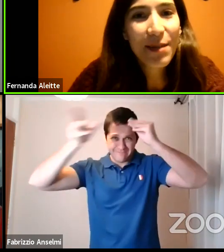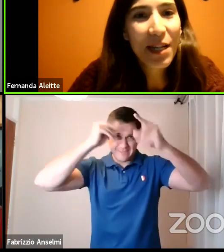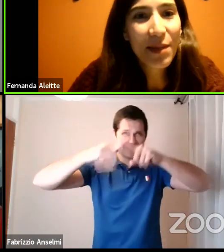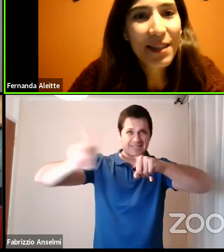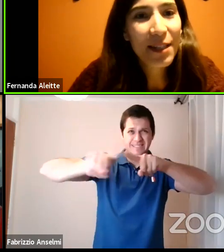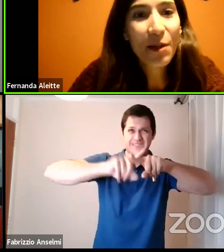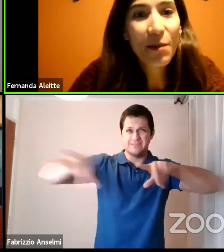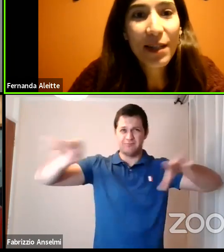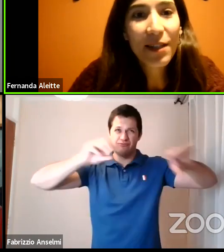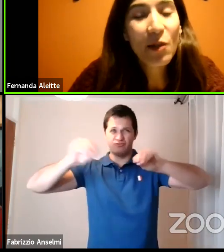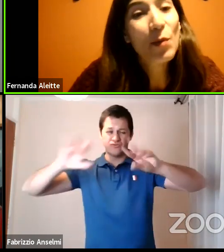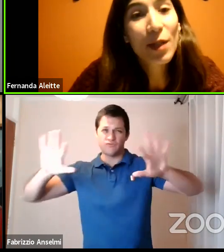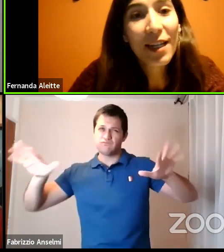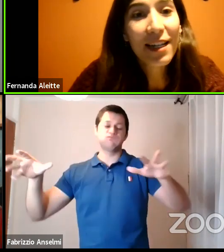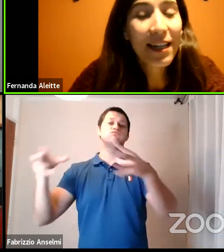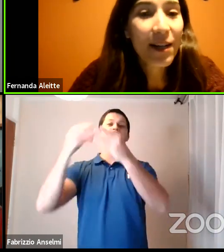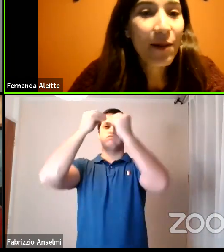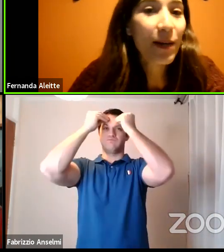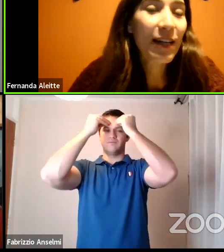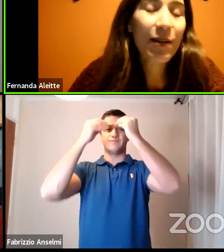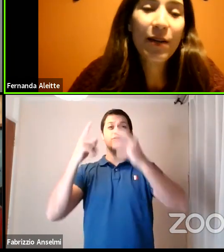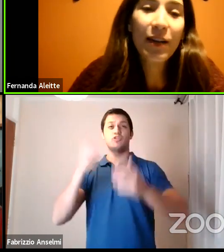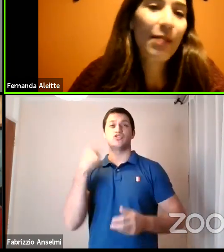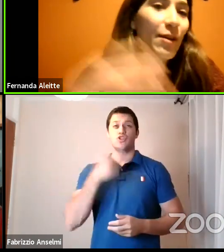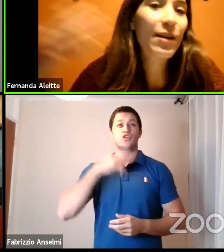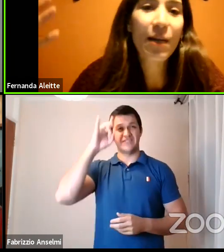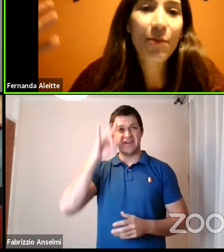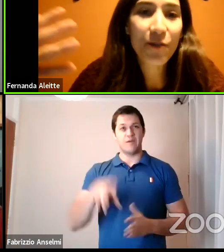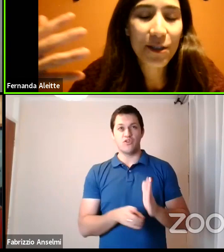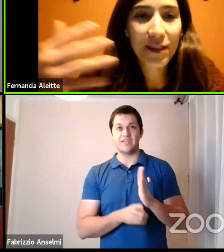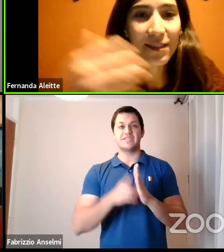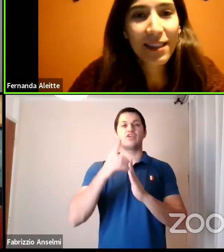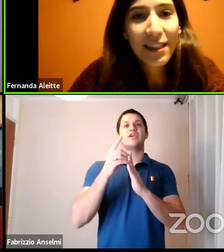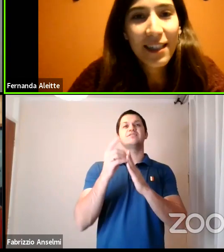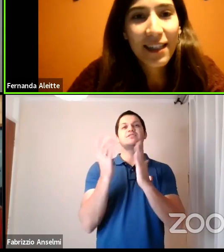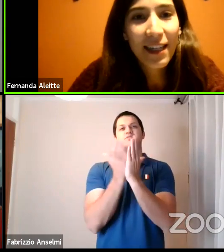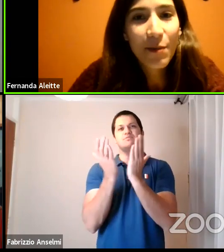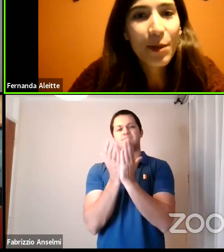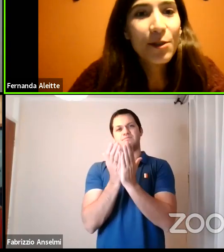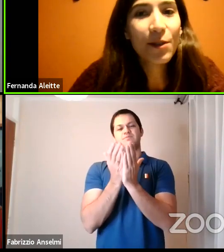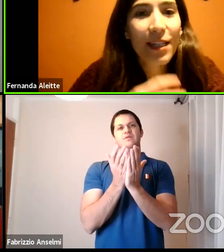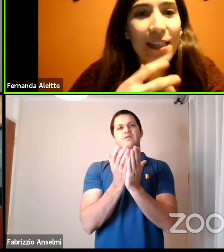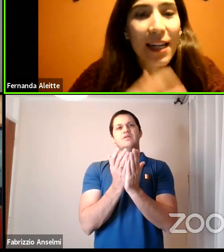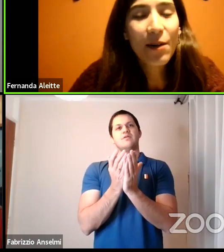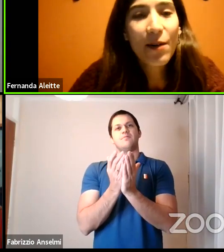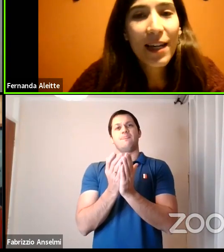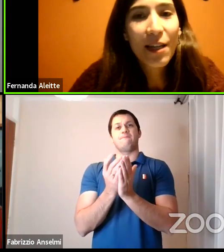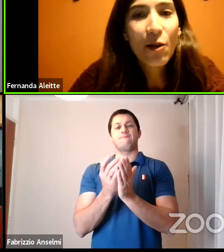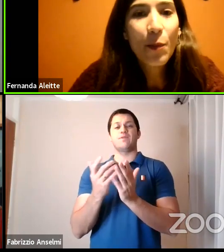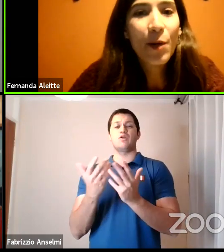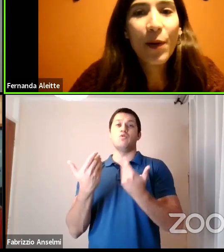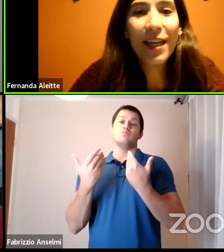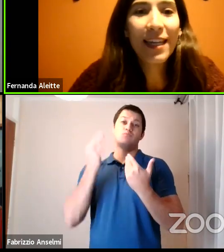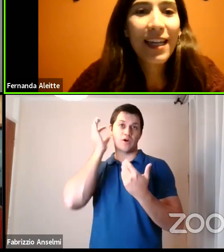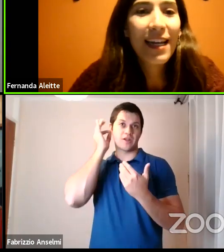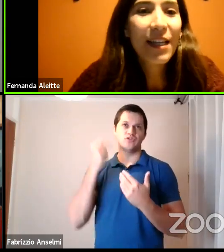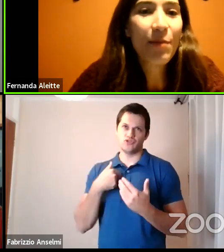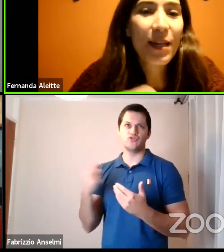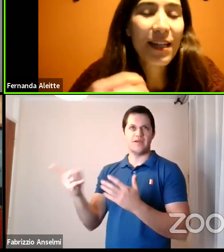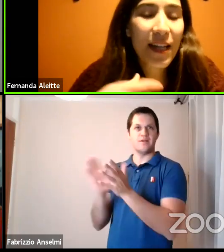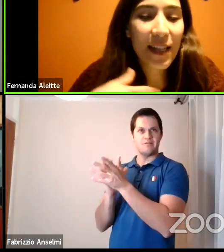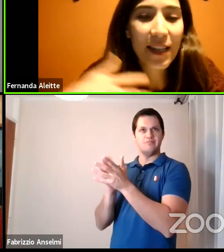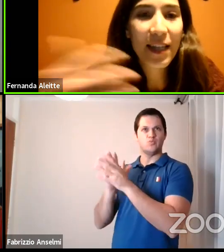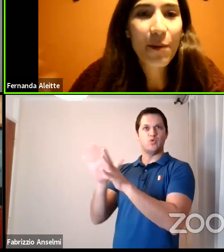desarrollarse académicamente actualmente como mujer en la mayoría de las profesiones. Por eso destaco a ellas dos, pero en